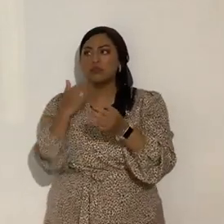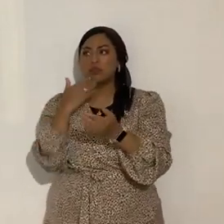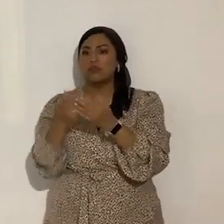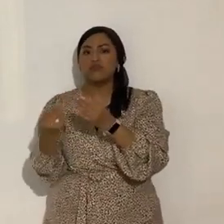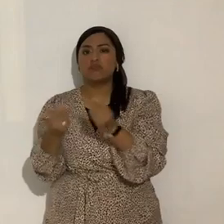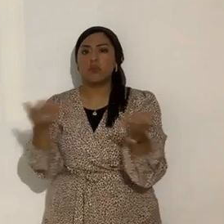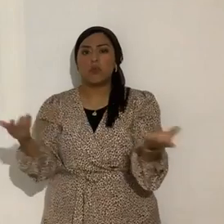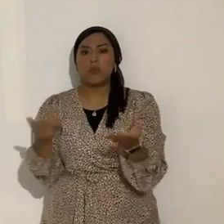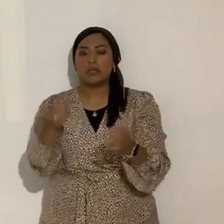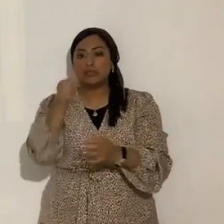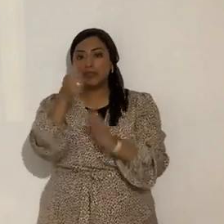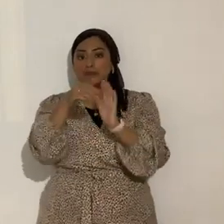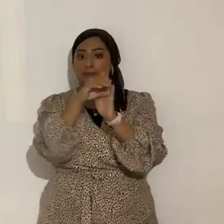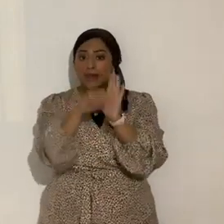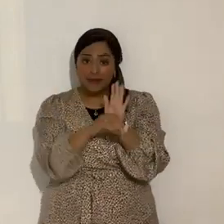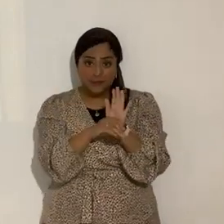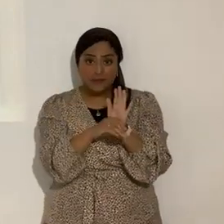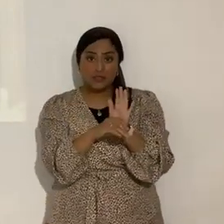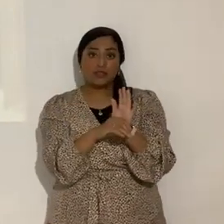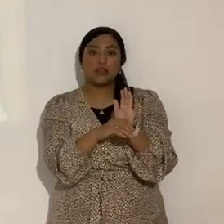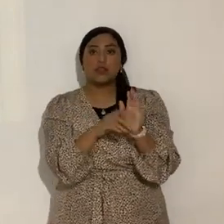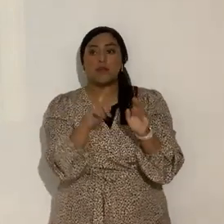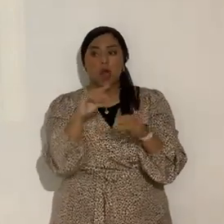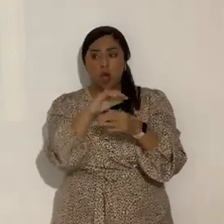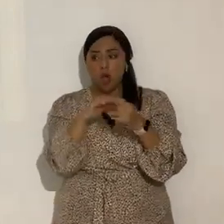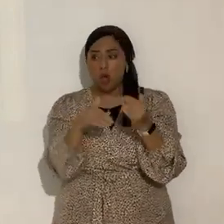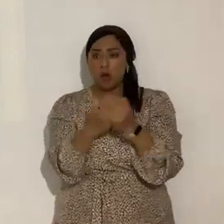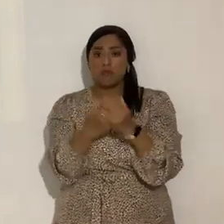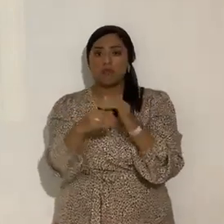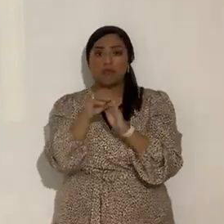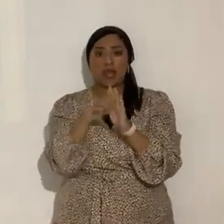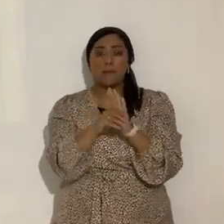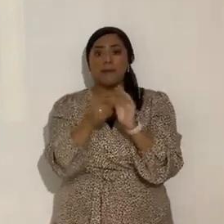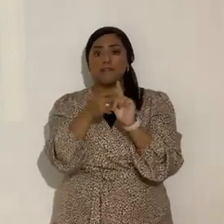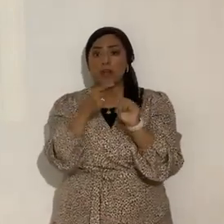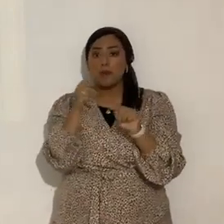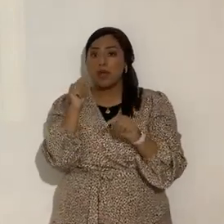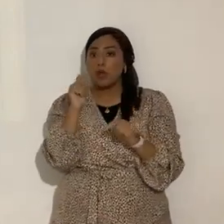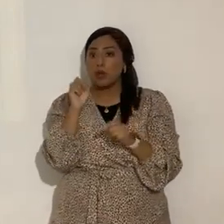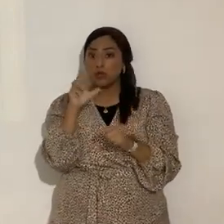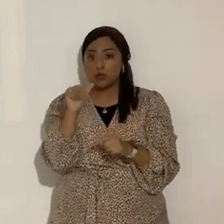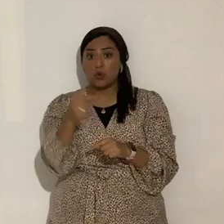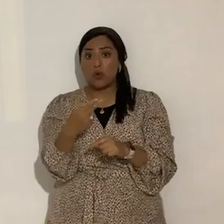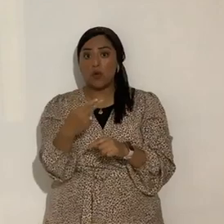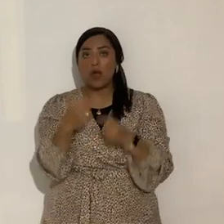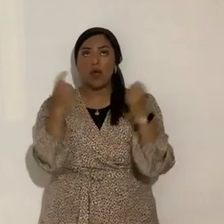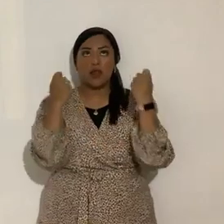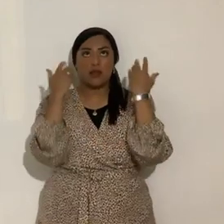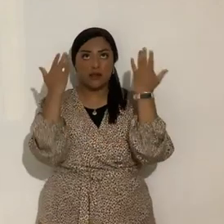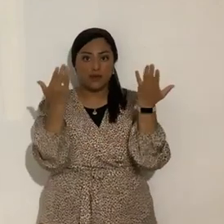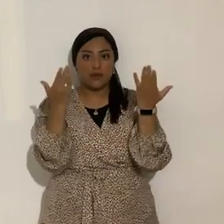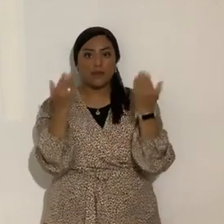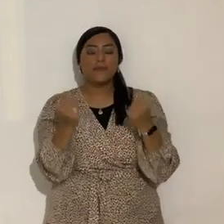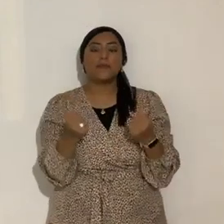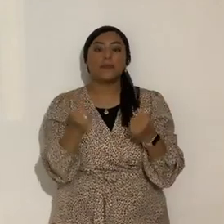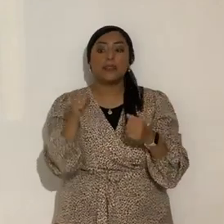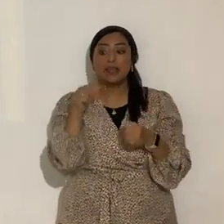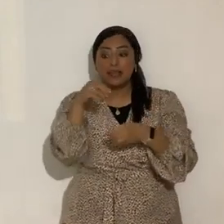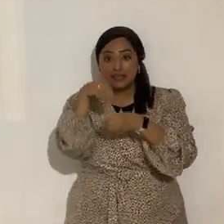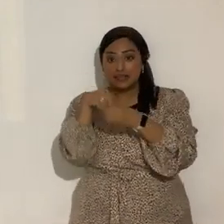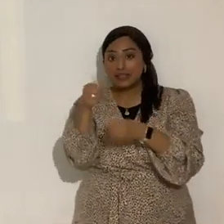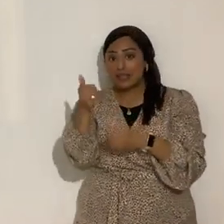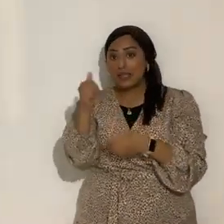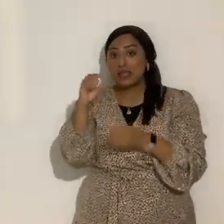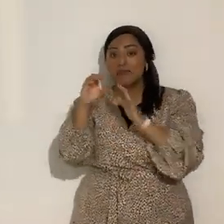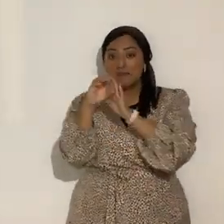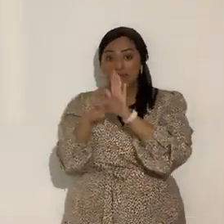mandamientos, pero no solamente los 10 mandamientos, sino todos los mandamientos de la Torah. Aleluya, bendito es el abacados. Y en esos 10 mandamientos